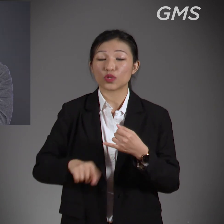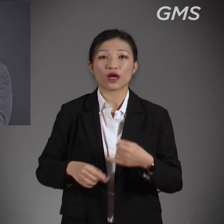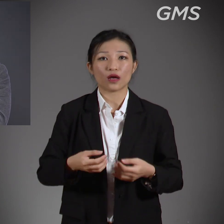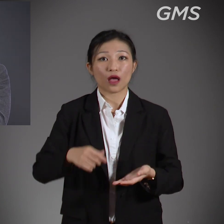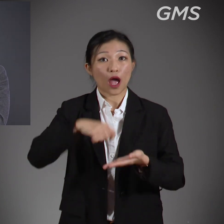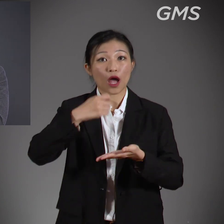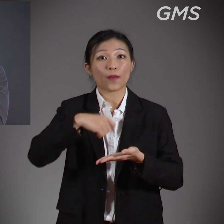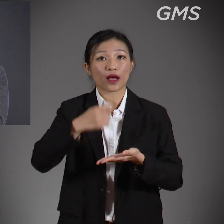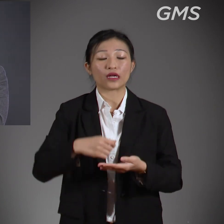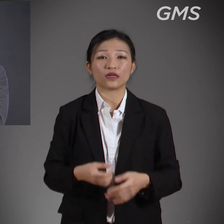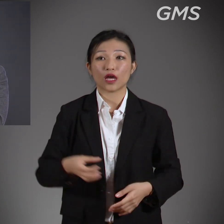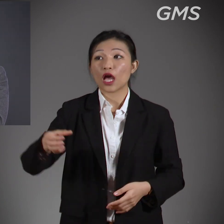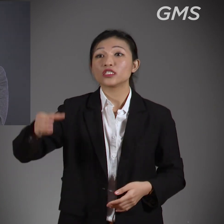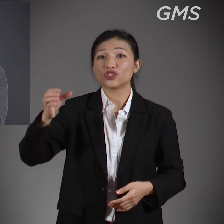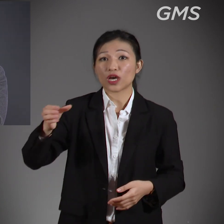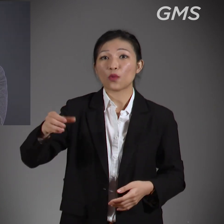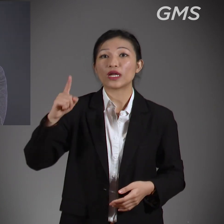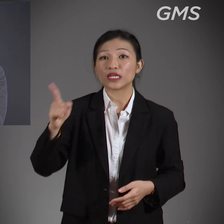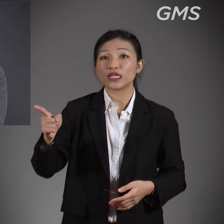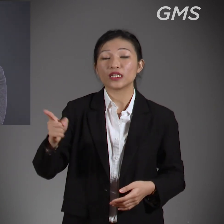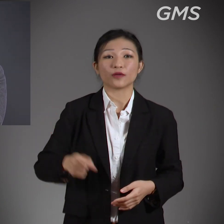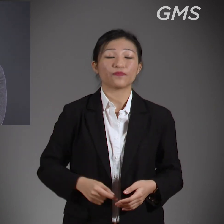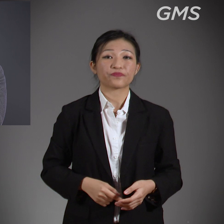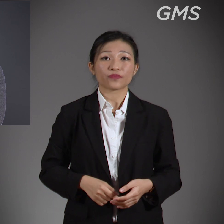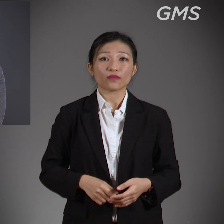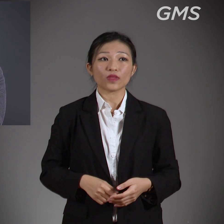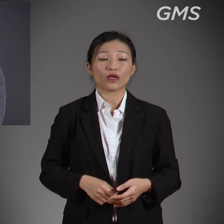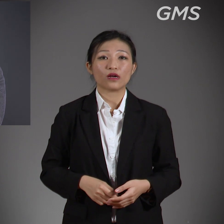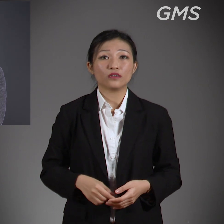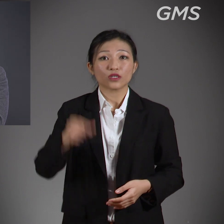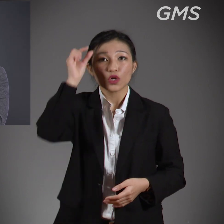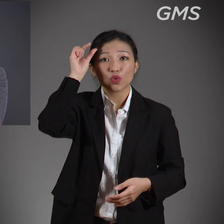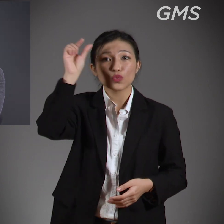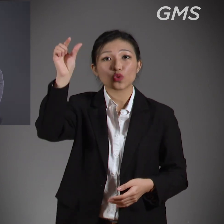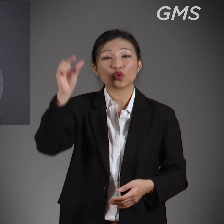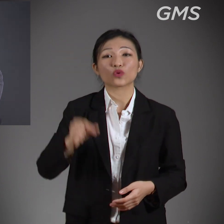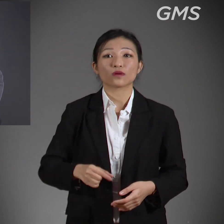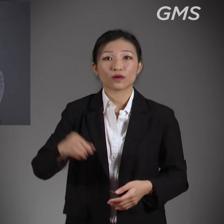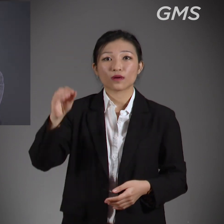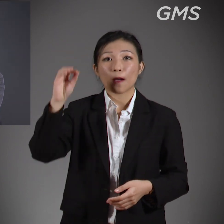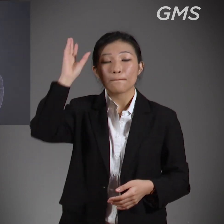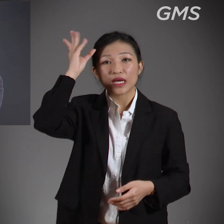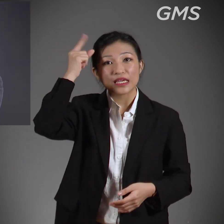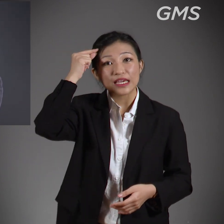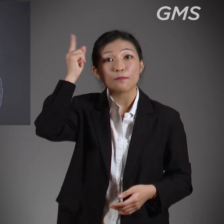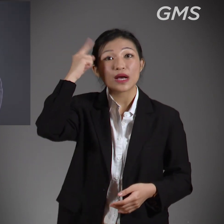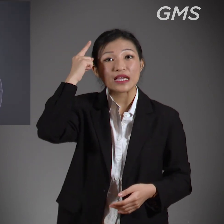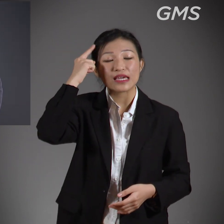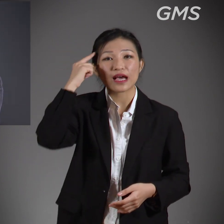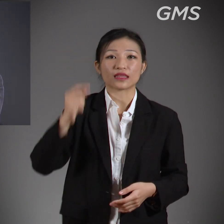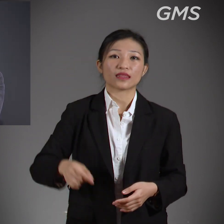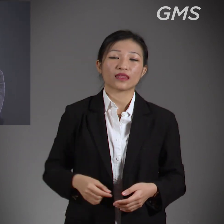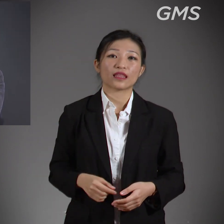yang dimeteraikan oleh darahku. Perbuatlah ini setiap kali kamu meminumnya, menjadi peringatan akan